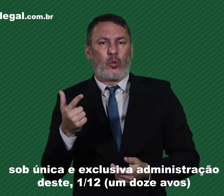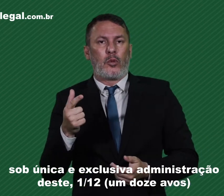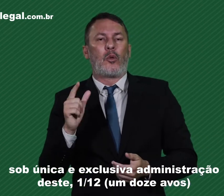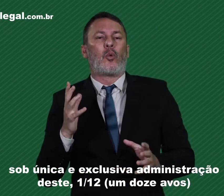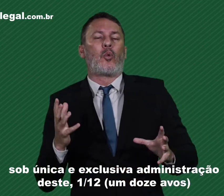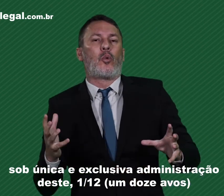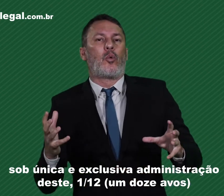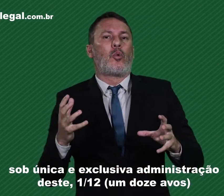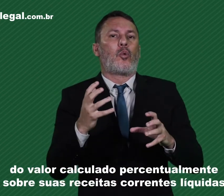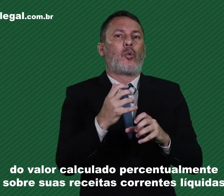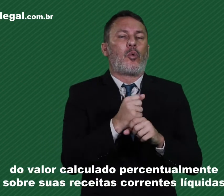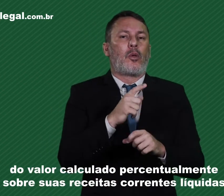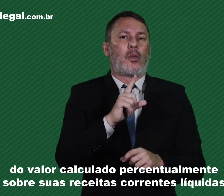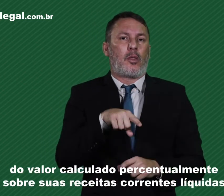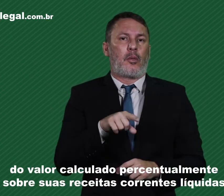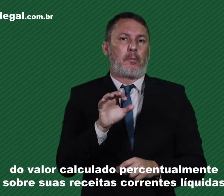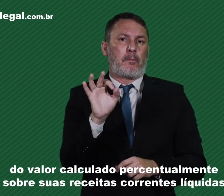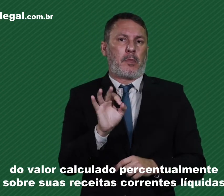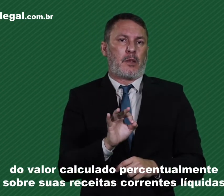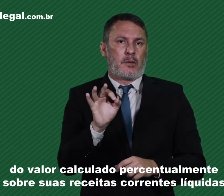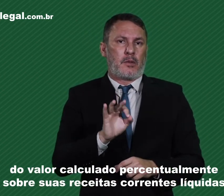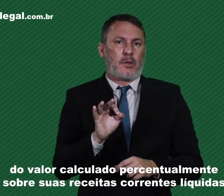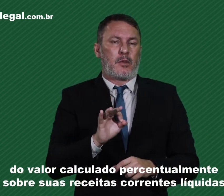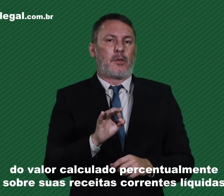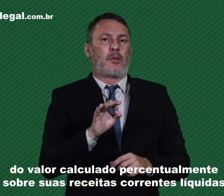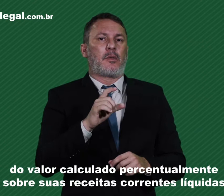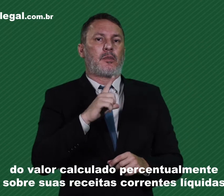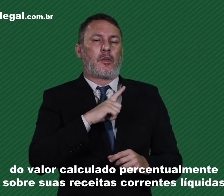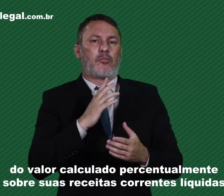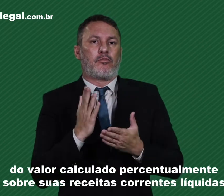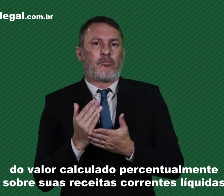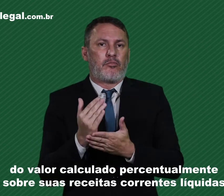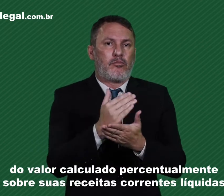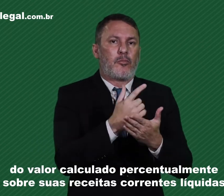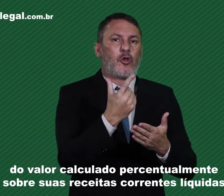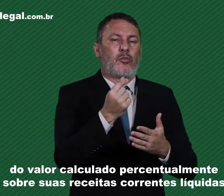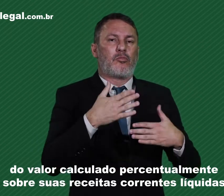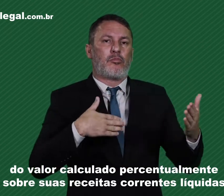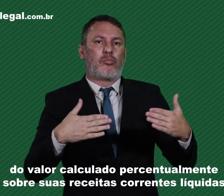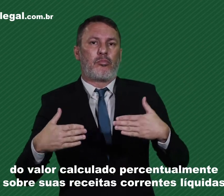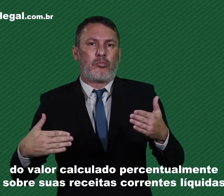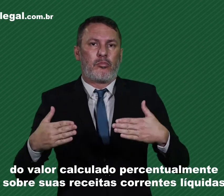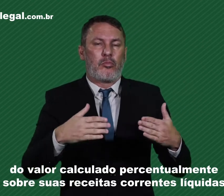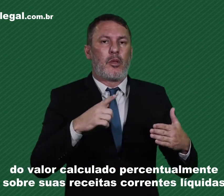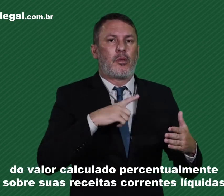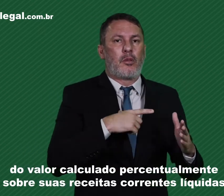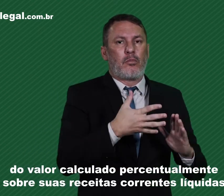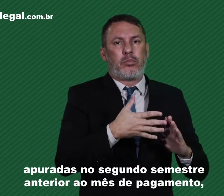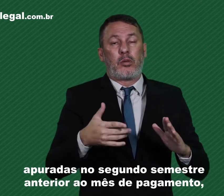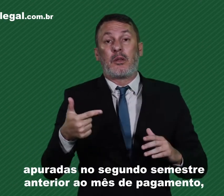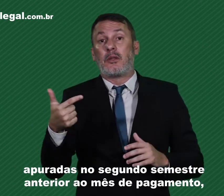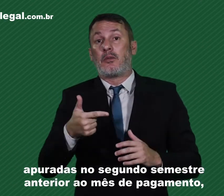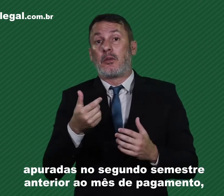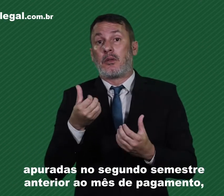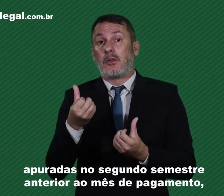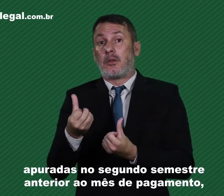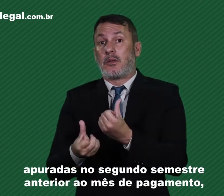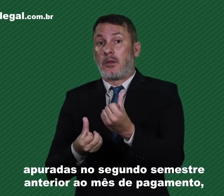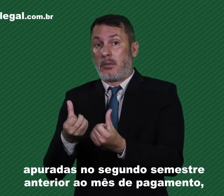um doze avos do valor calculado o percentual mente sobre suas receitas correntes líquidas apuradas no